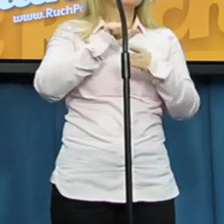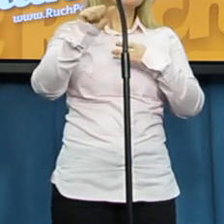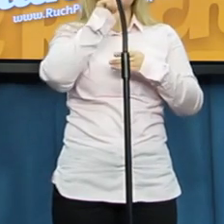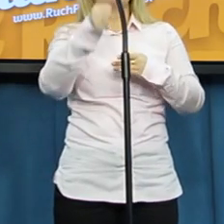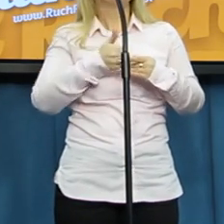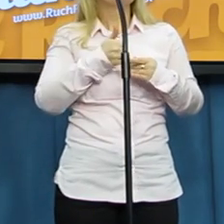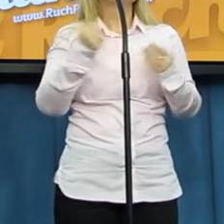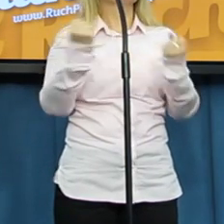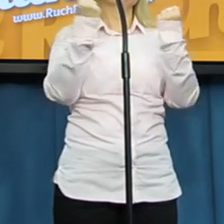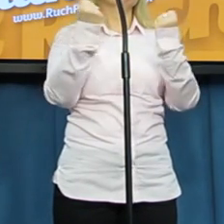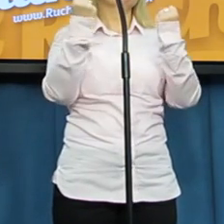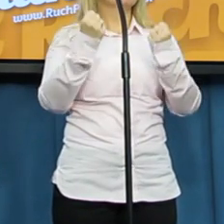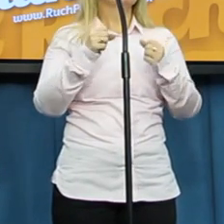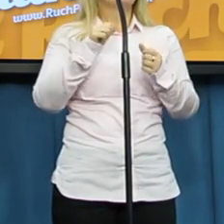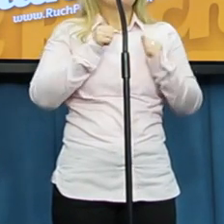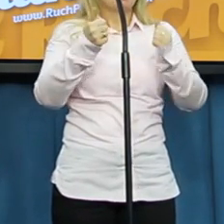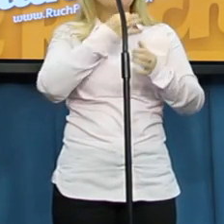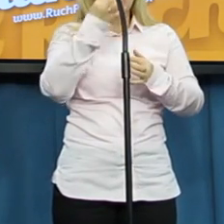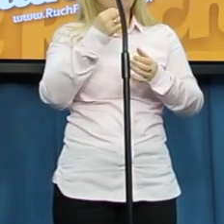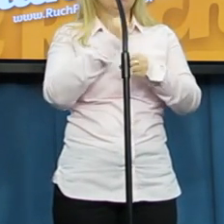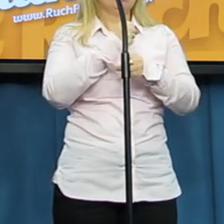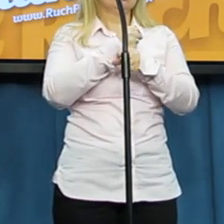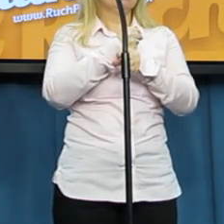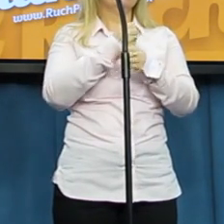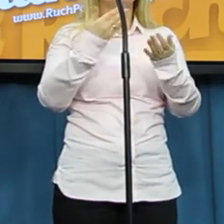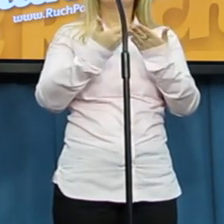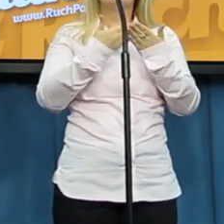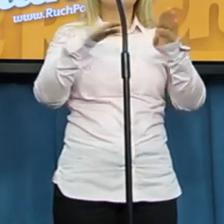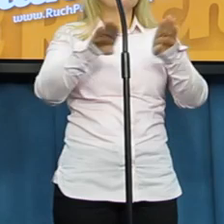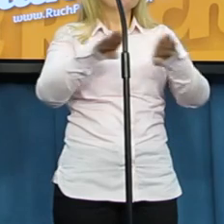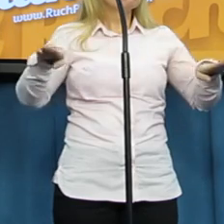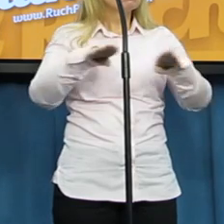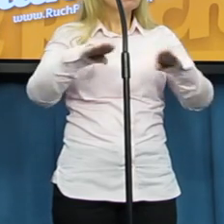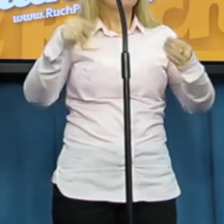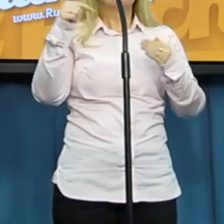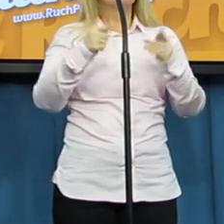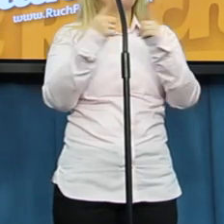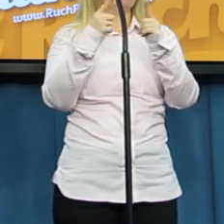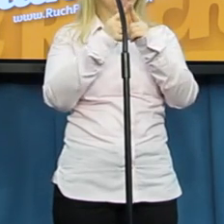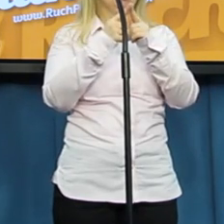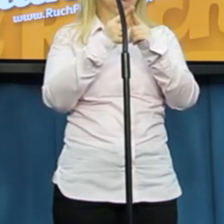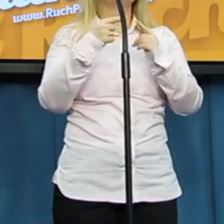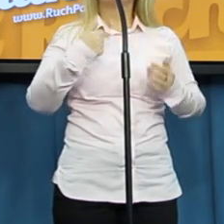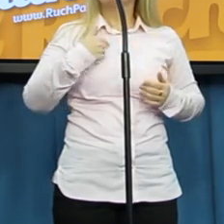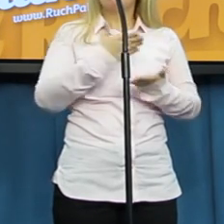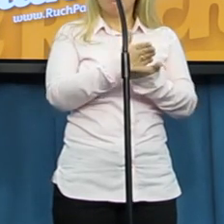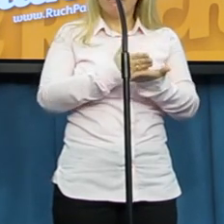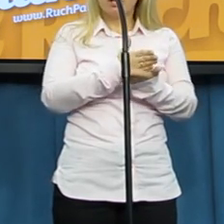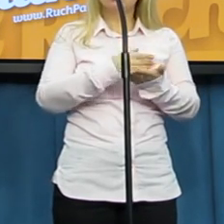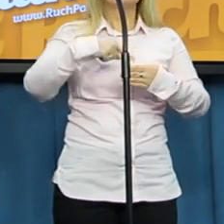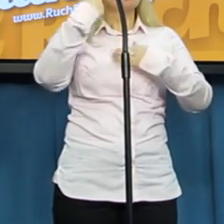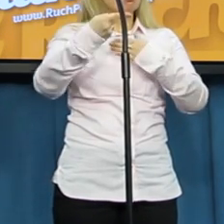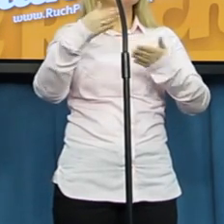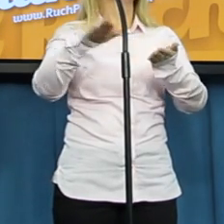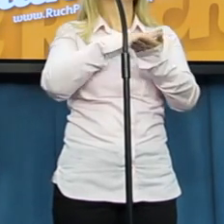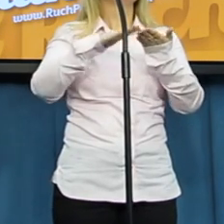europejskich entuzjastów. I stąd to na tej płaszczyźnie możemy się najlepiej i najszybciej spotkać. I liczę na to, że następne miesiące